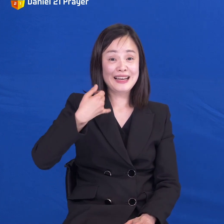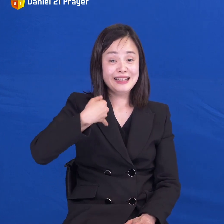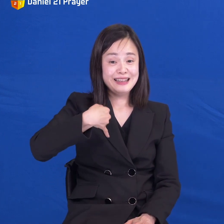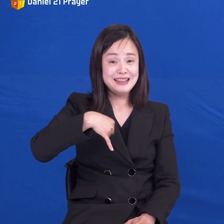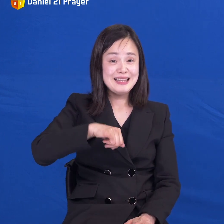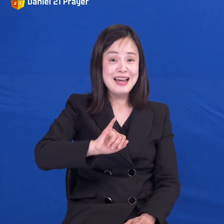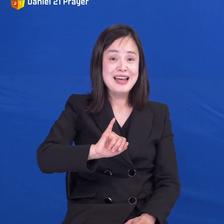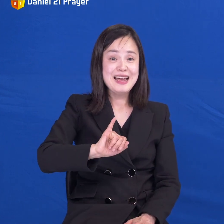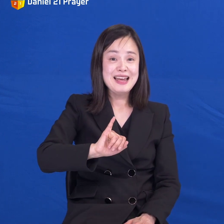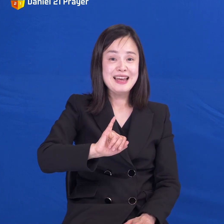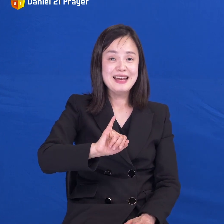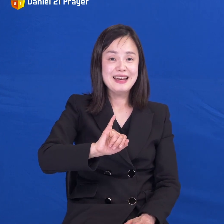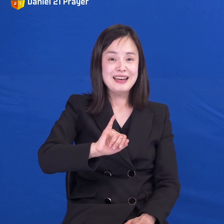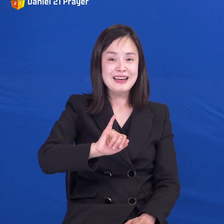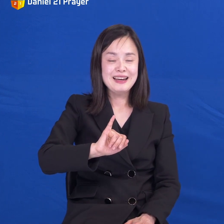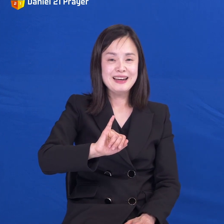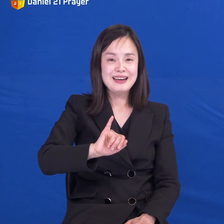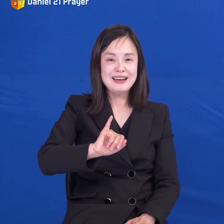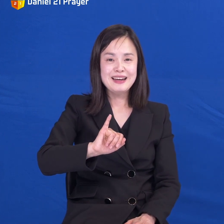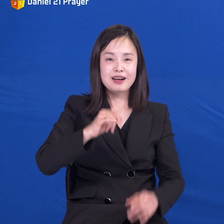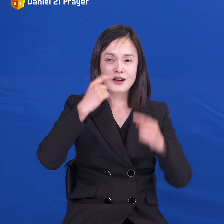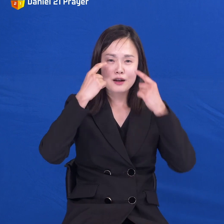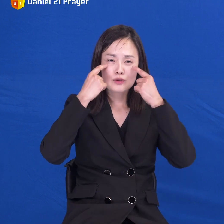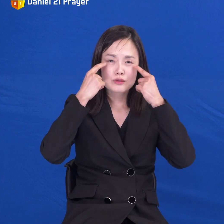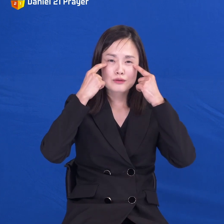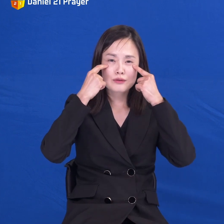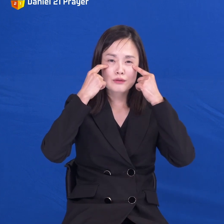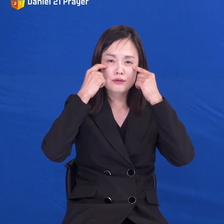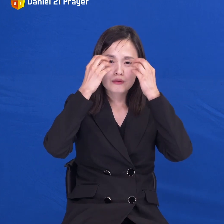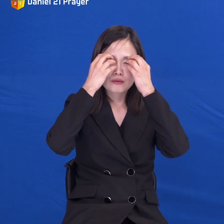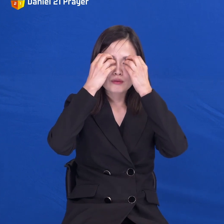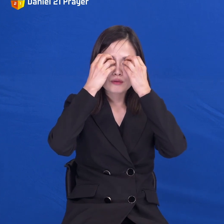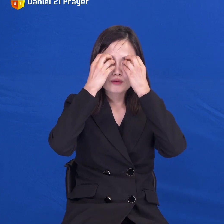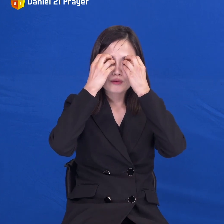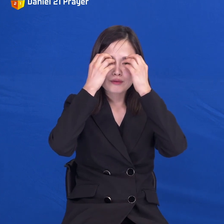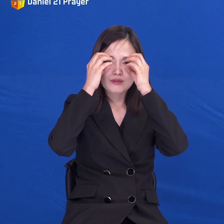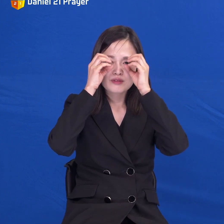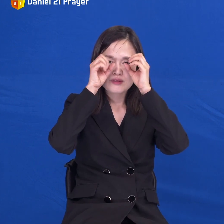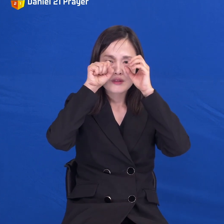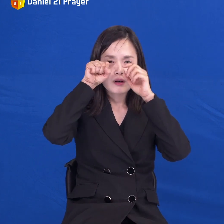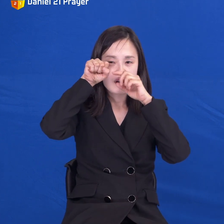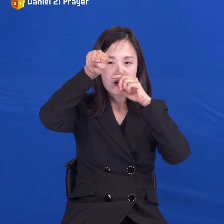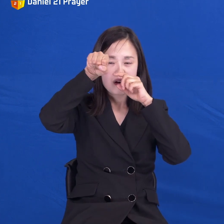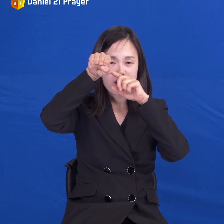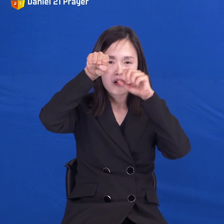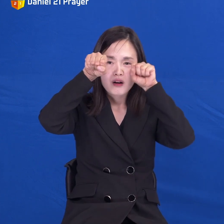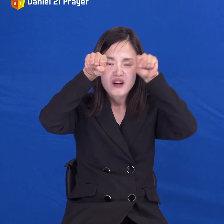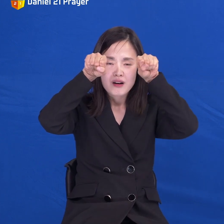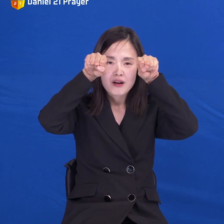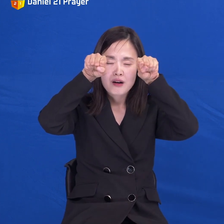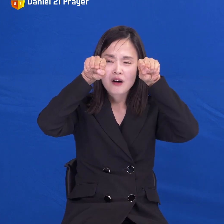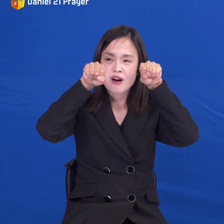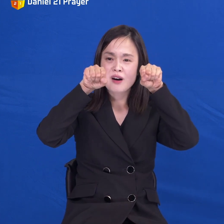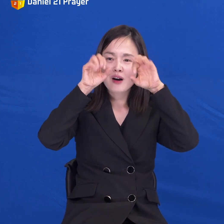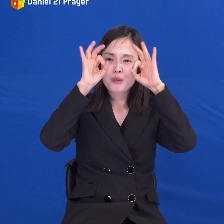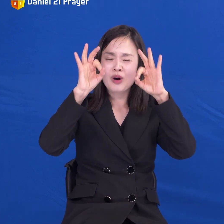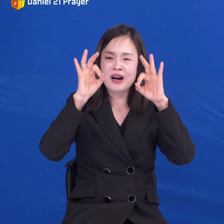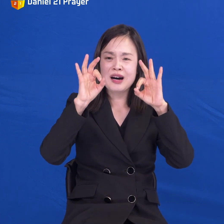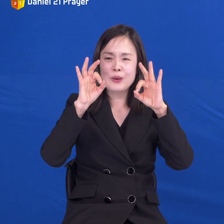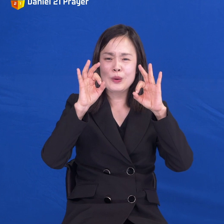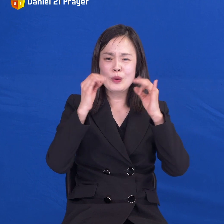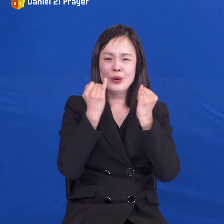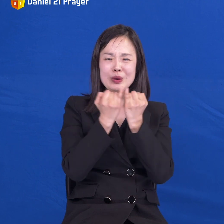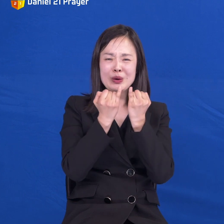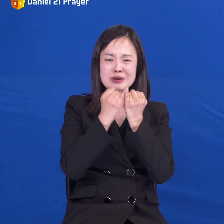딸이 태어났는데 눈이 올챙이에요. 이렇게 튀어나왔어요. 개구리 왕눈이에요. 큰일 났어요. 여자지 않습니까?